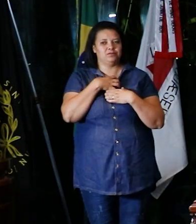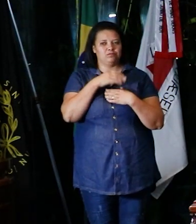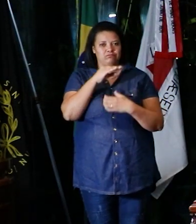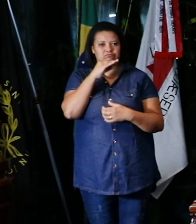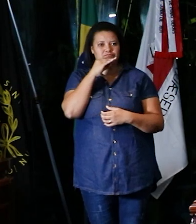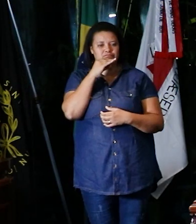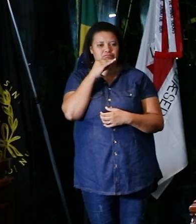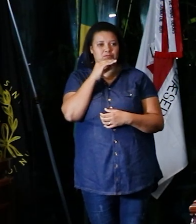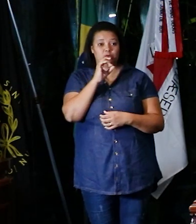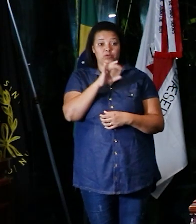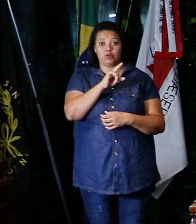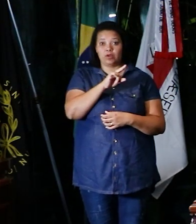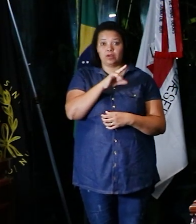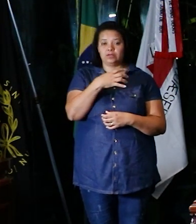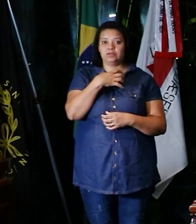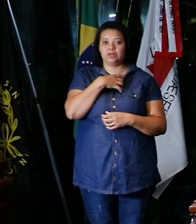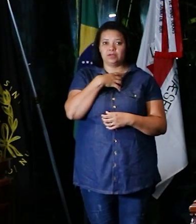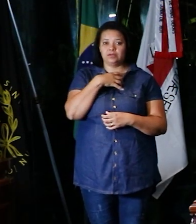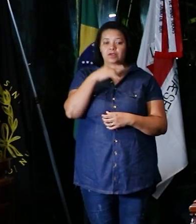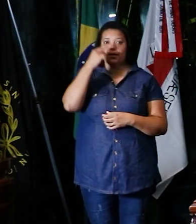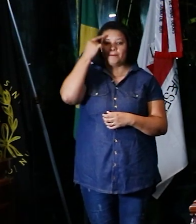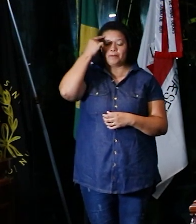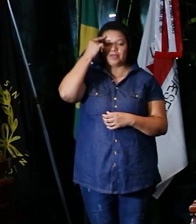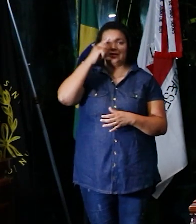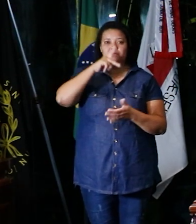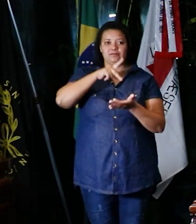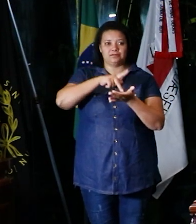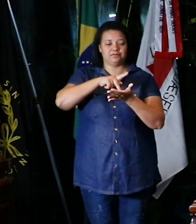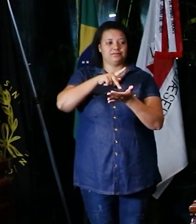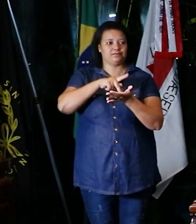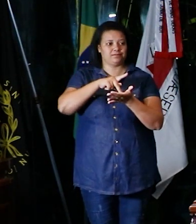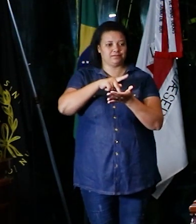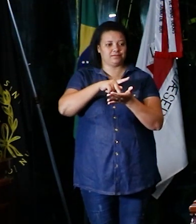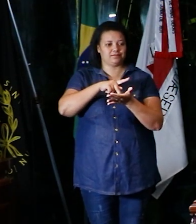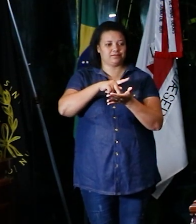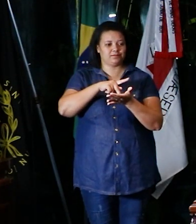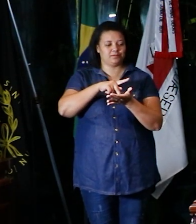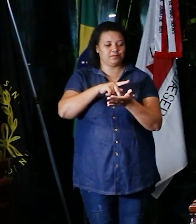uma fantasia, é o que ele pensa de verdade, né?